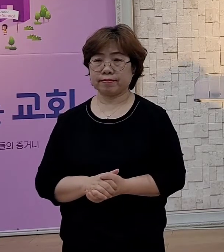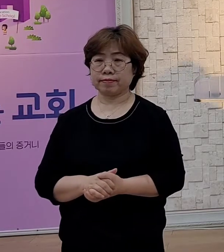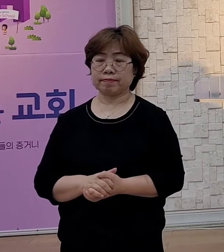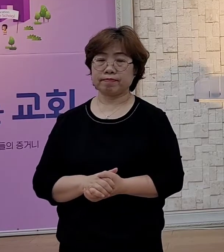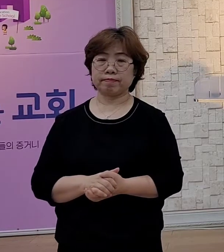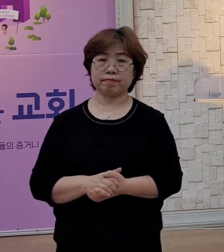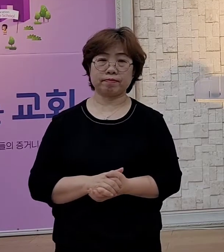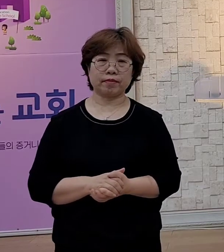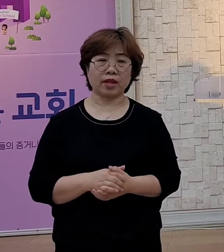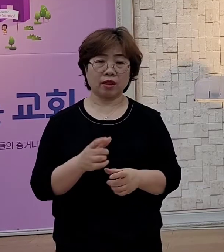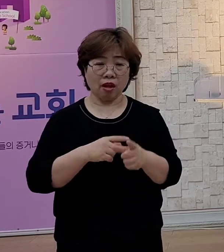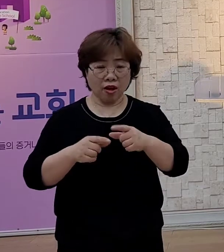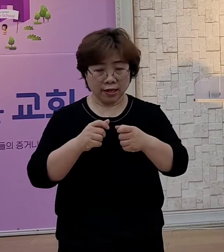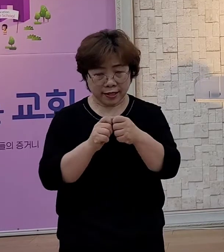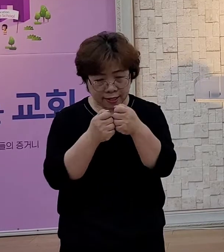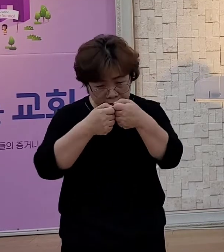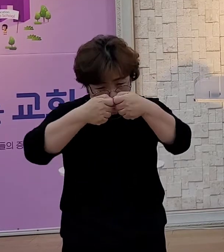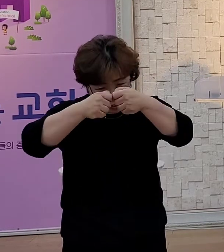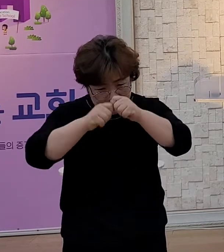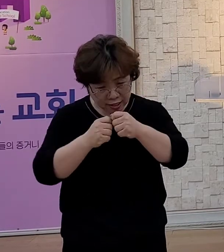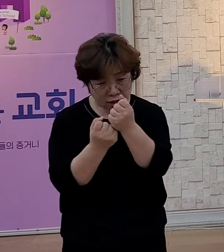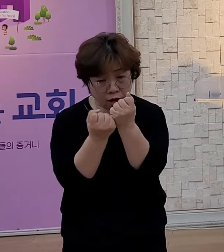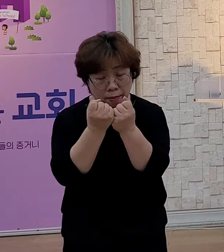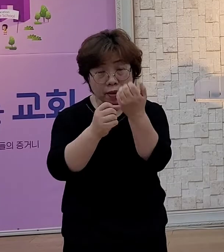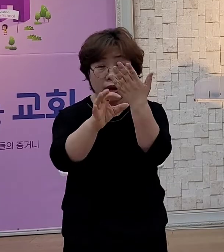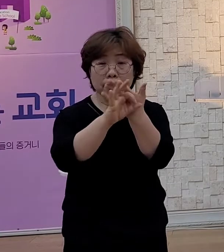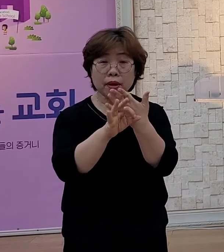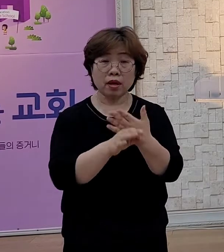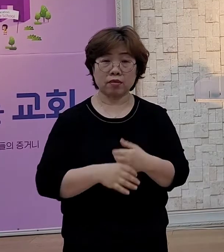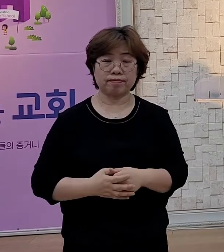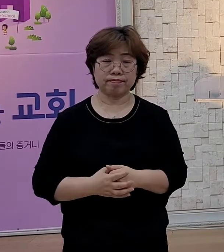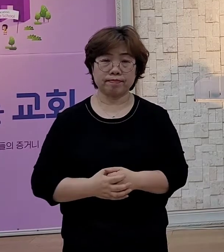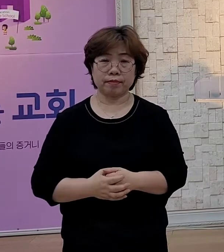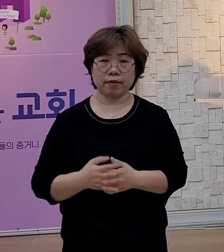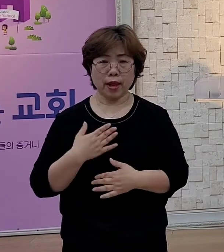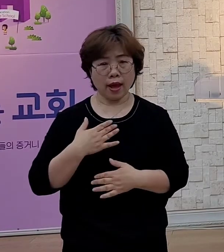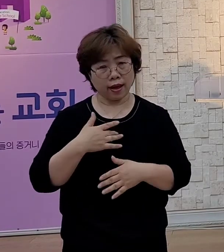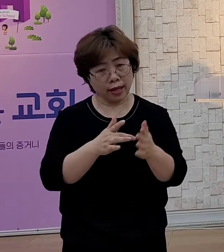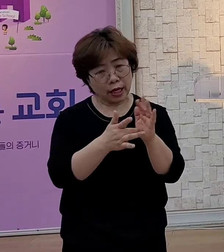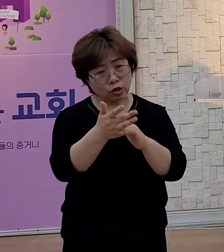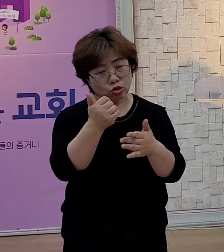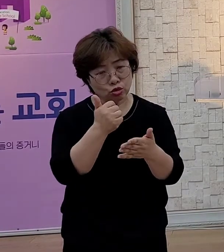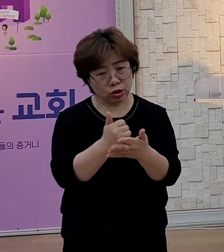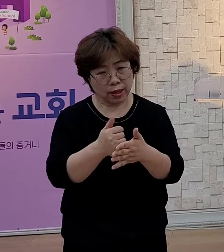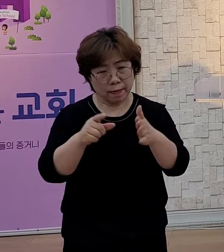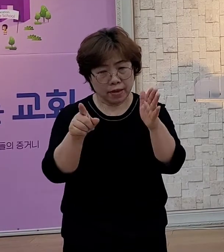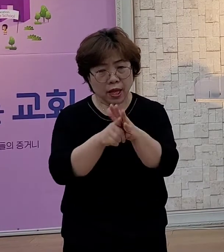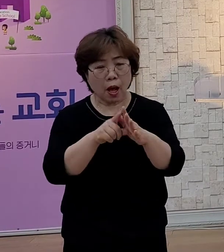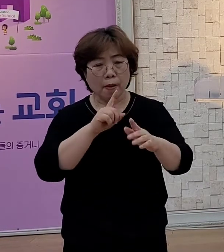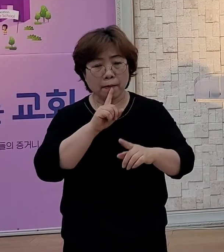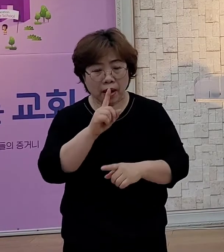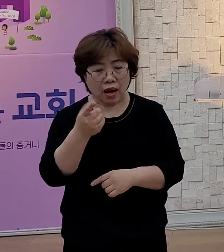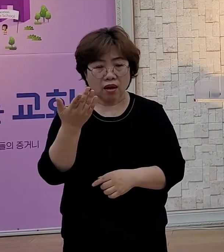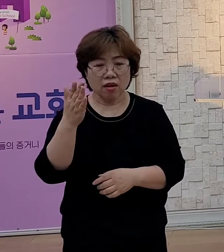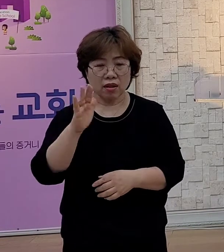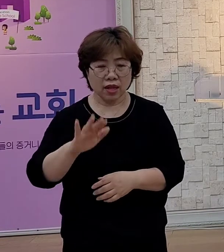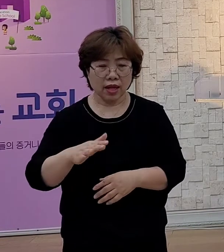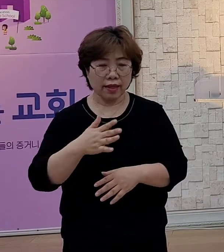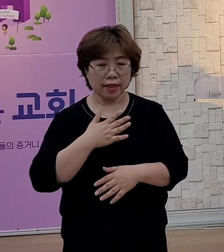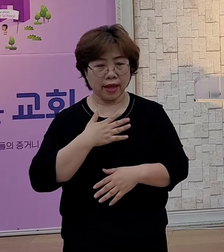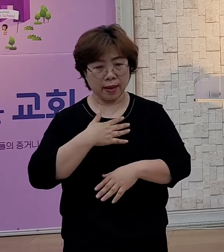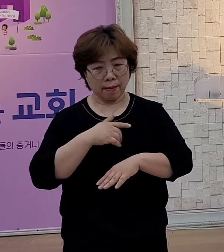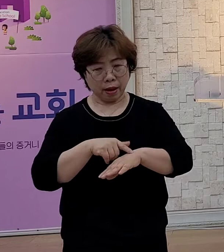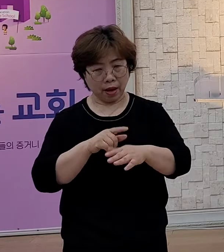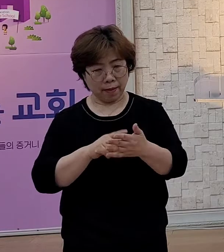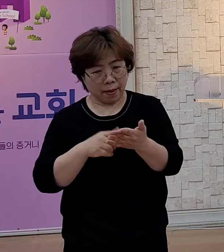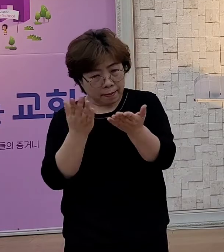그러니까 이걸 좀 더 설명하자면 우리가 예수를 믿는다고 하면서 만약에 우리가 사람을 이 사람 저 사람 마음에 드는 사람 안